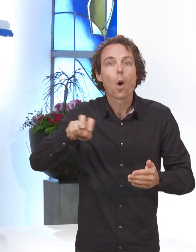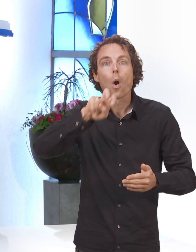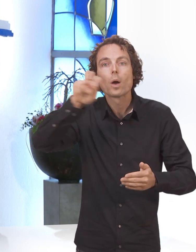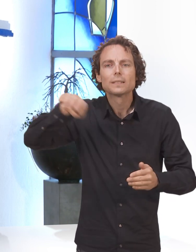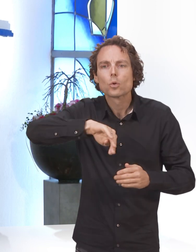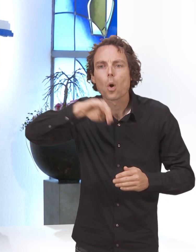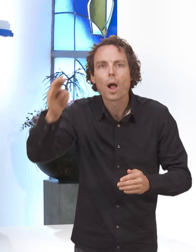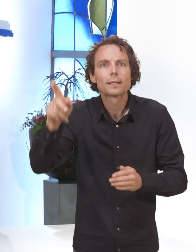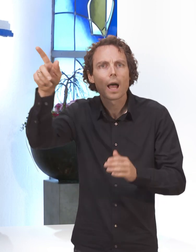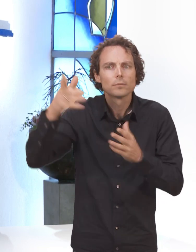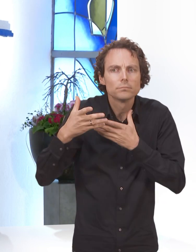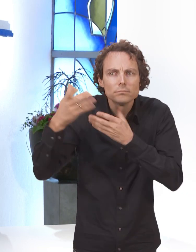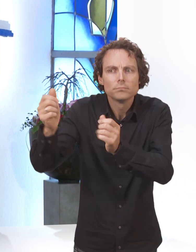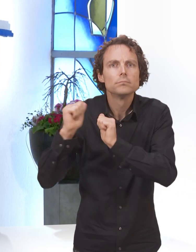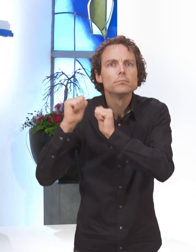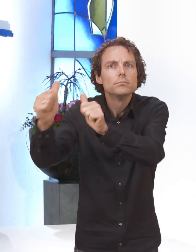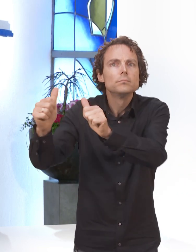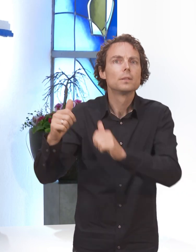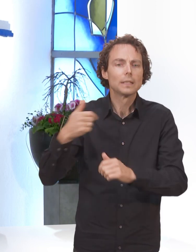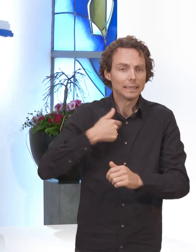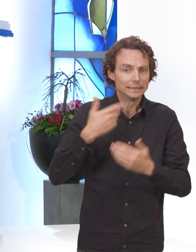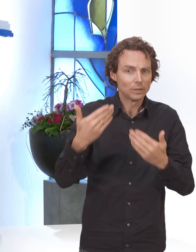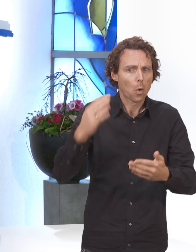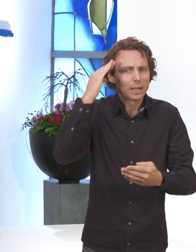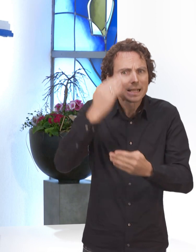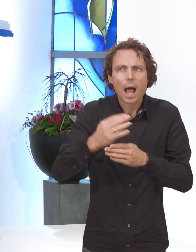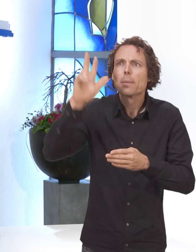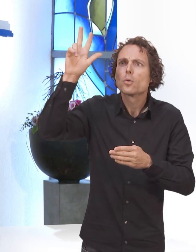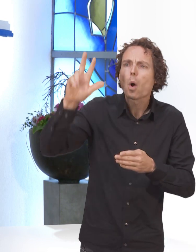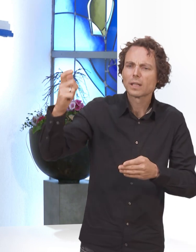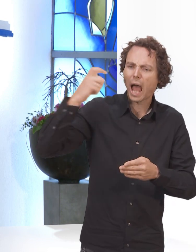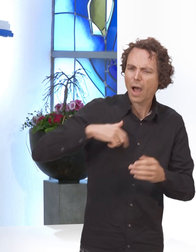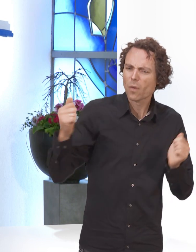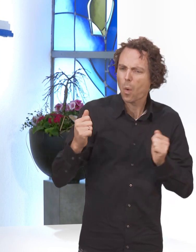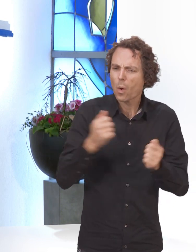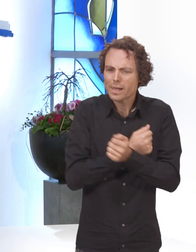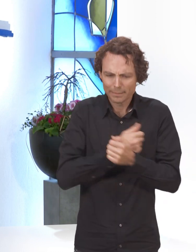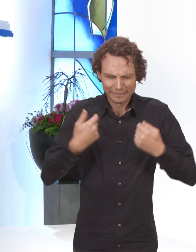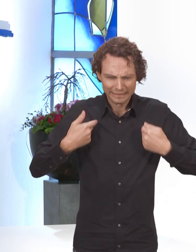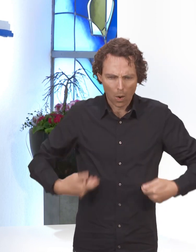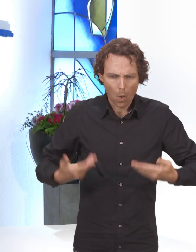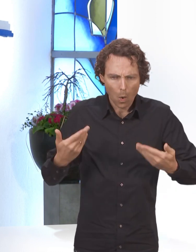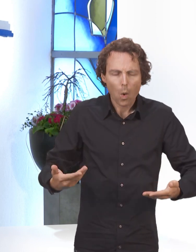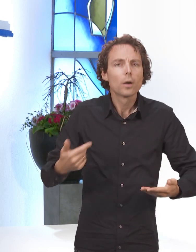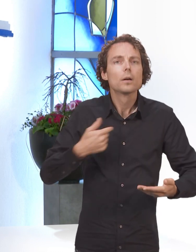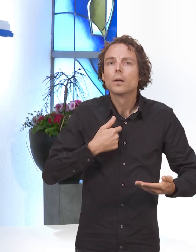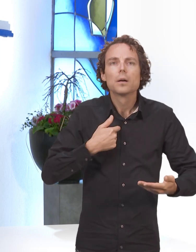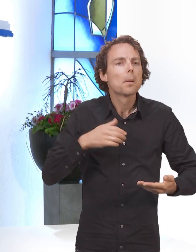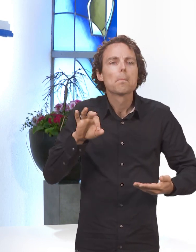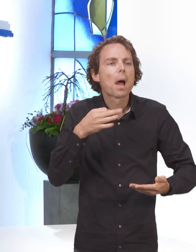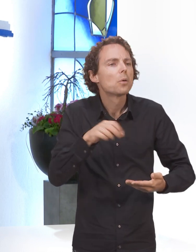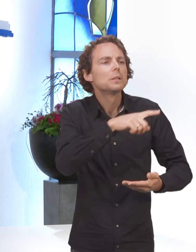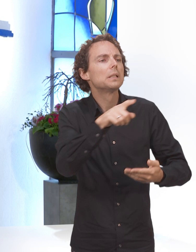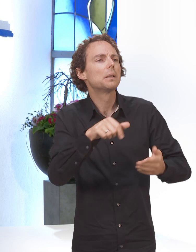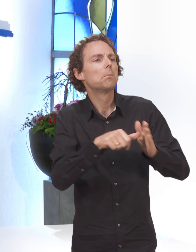Je mehr ich glaube und verstehe, dass Gott mich so liebt, wie ich bin, mich wertschätzt, desto weniger brauche ich irgendeine Rolle zu